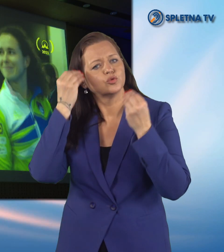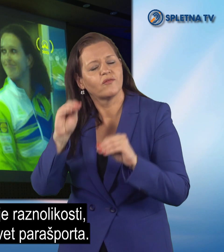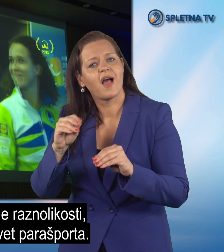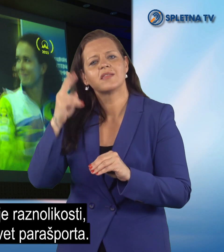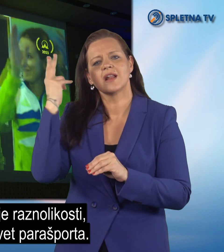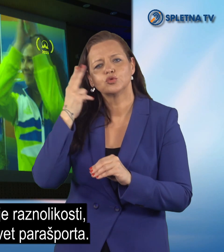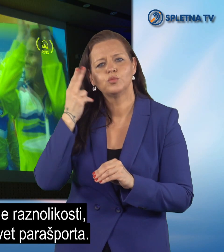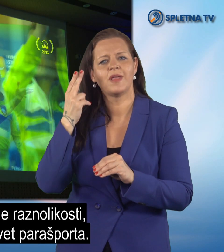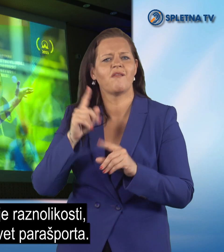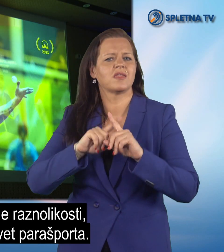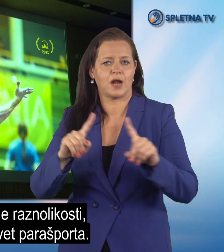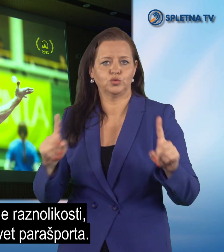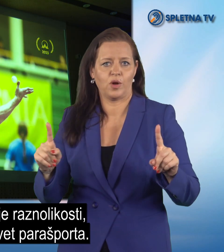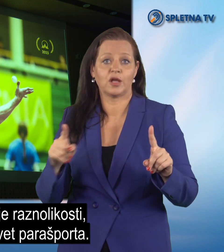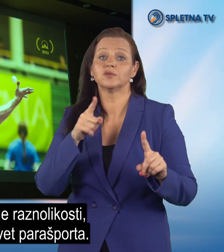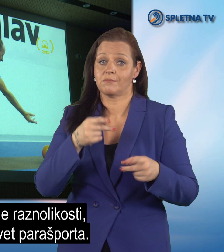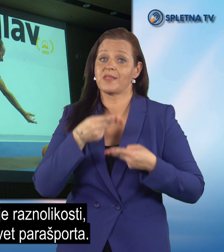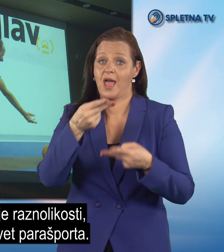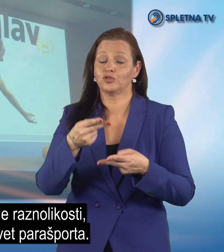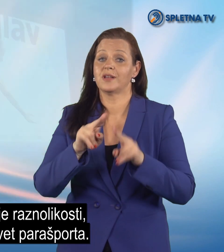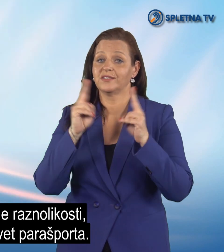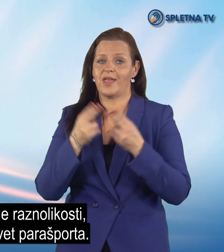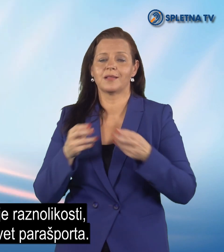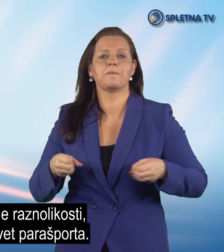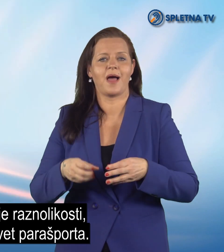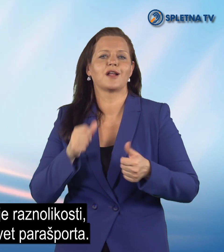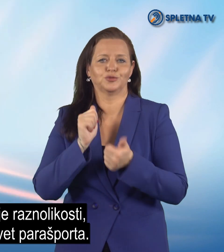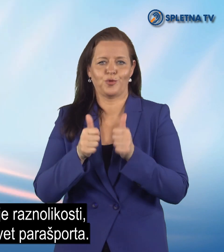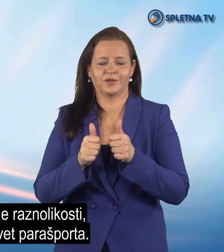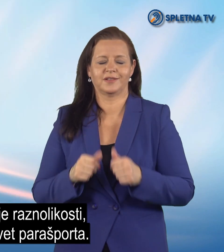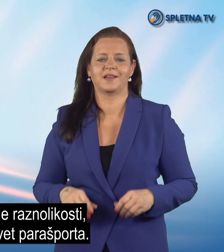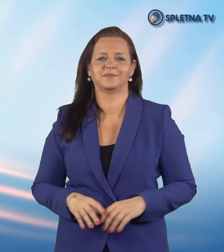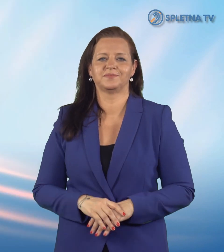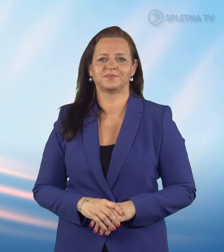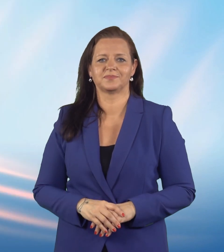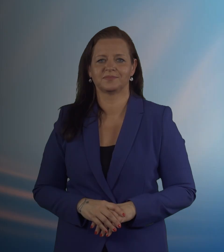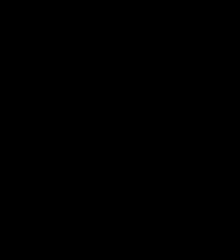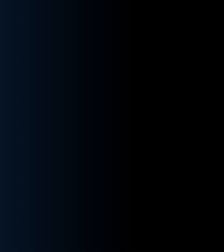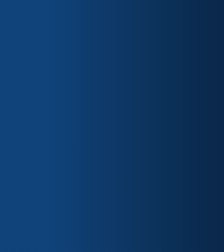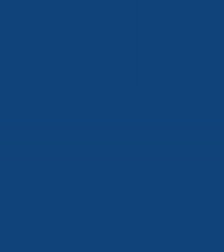spoštovanje in razumevanje raznolikosti, ki jo prinaša svet parašporta.